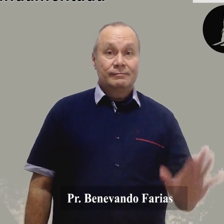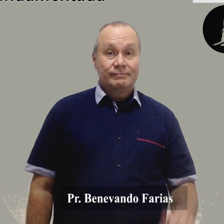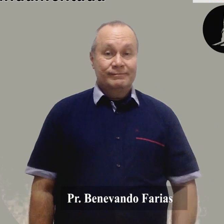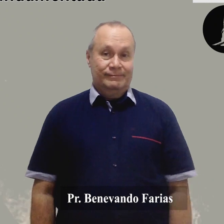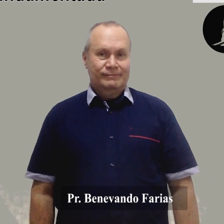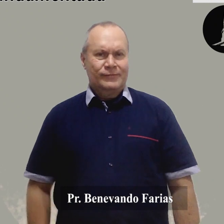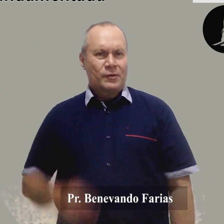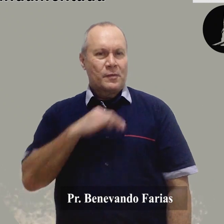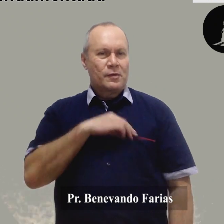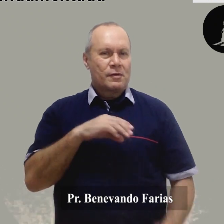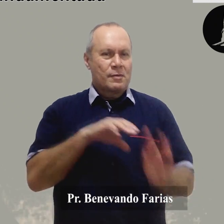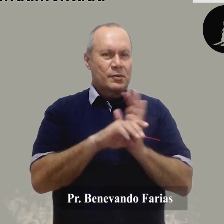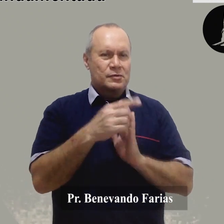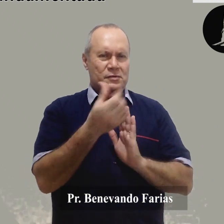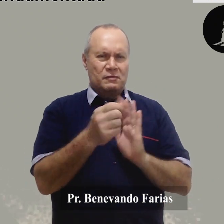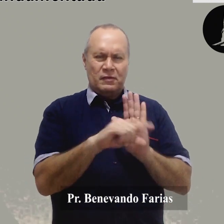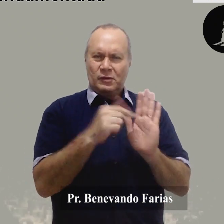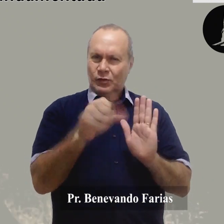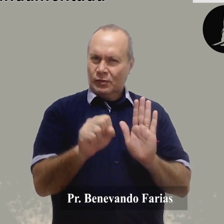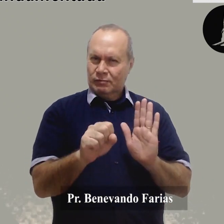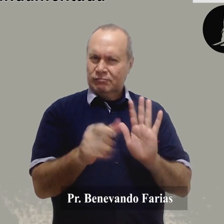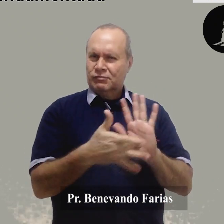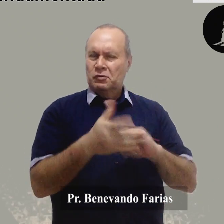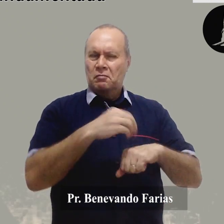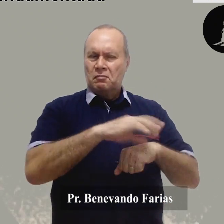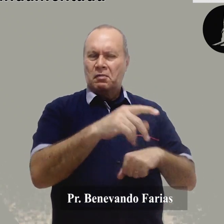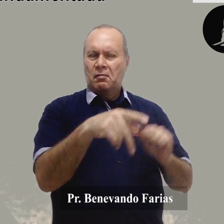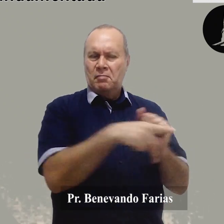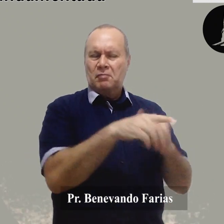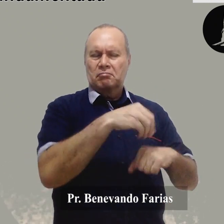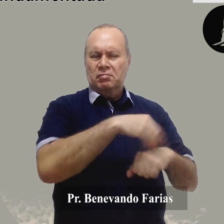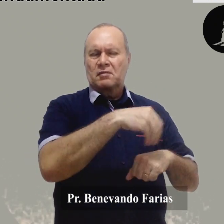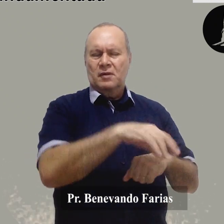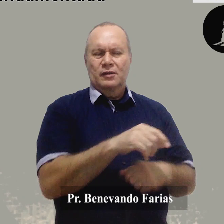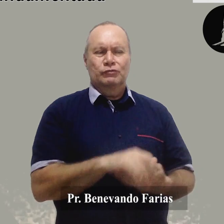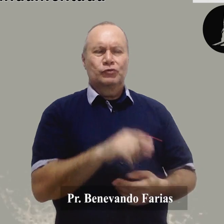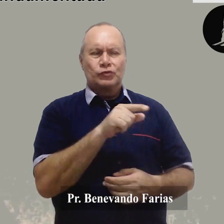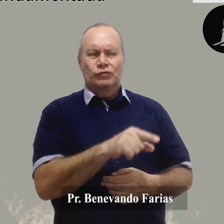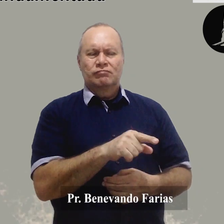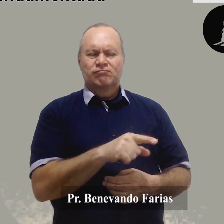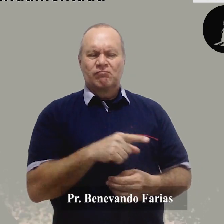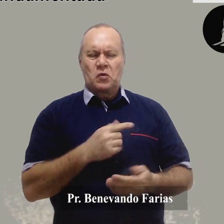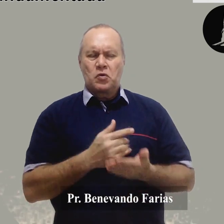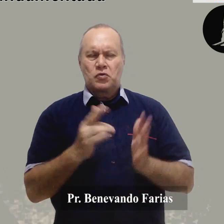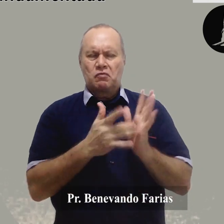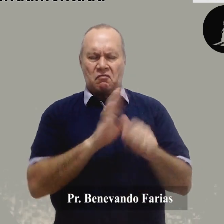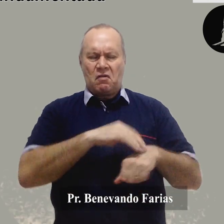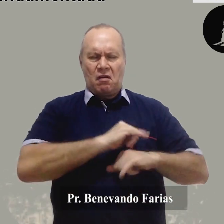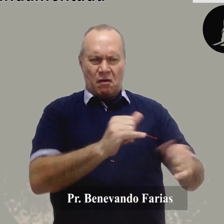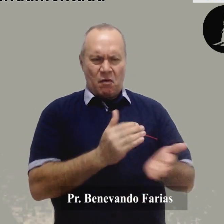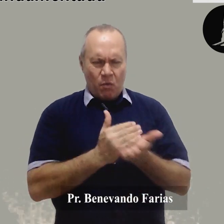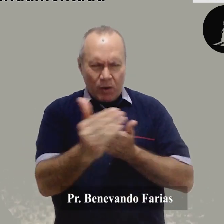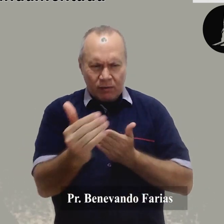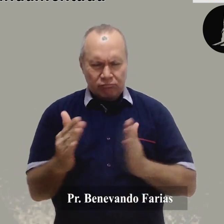Olá, em Mateus 16, verso 18, o Senhor Jesus afirma a Pedro que ele edificaria